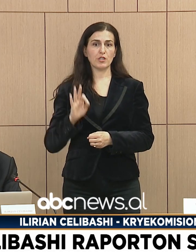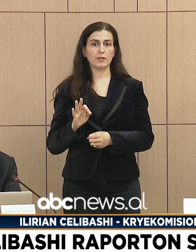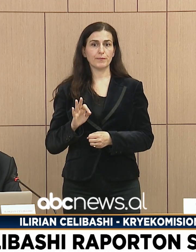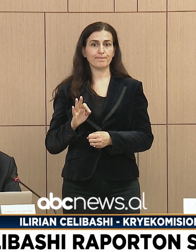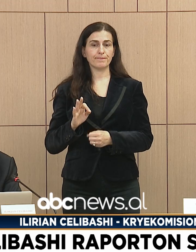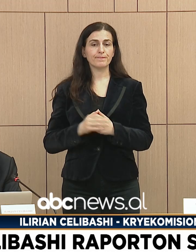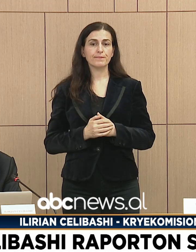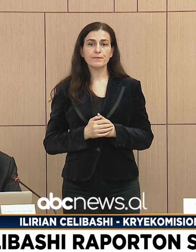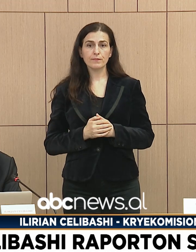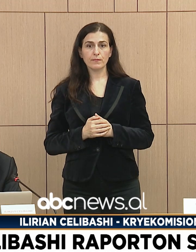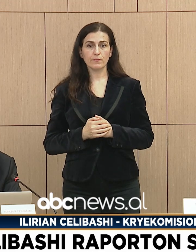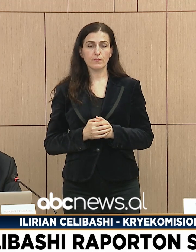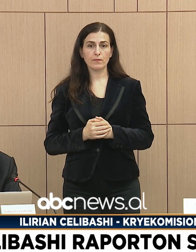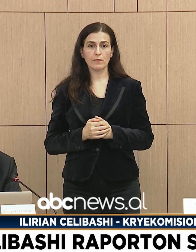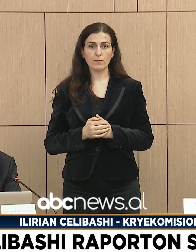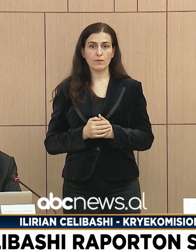31.42%.